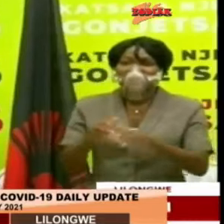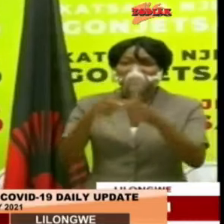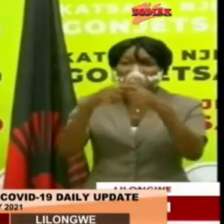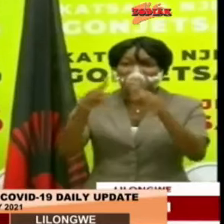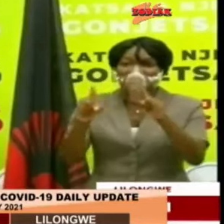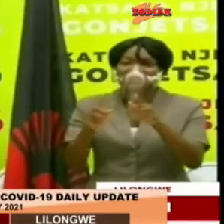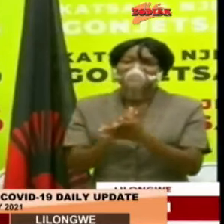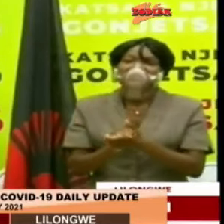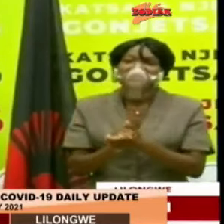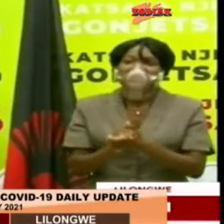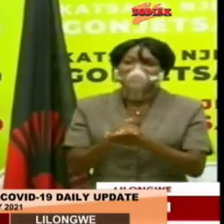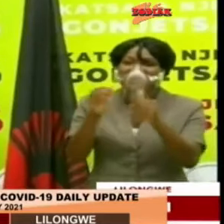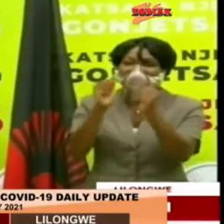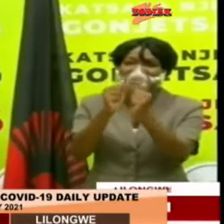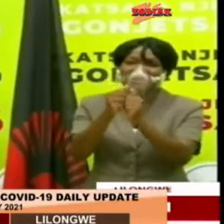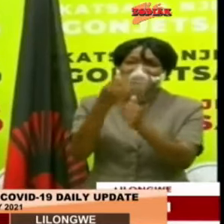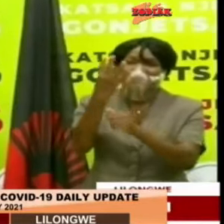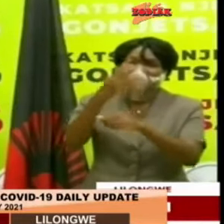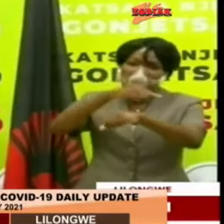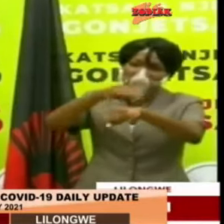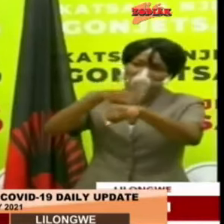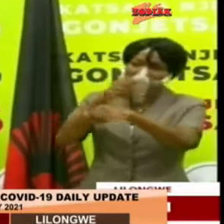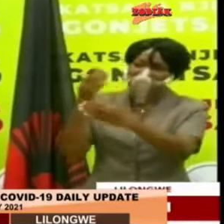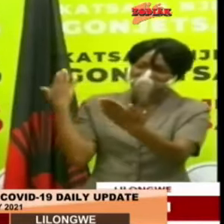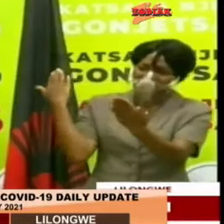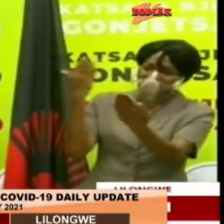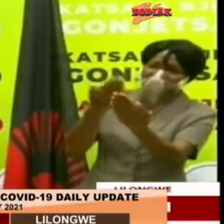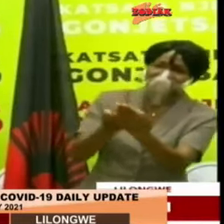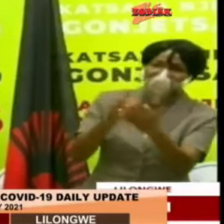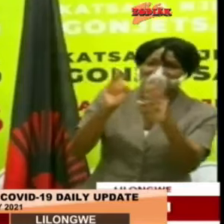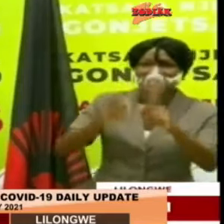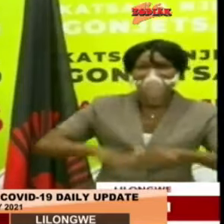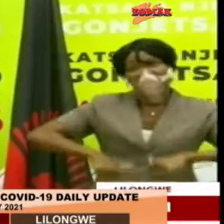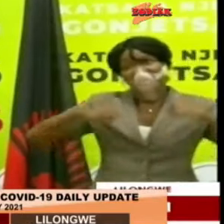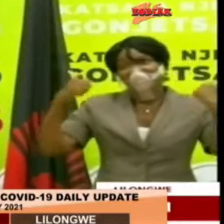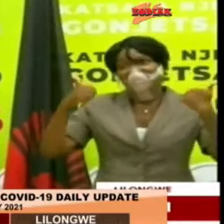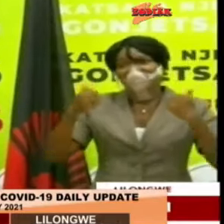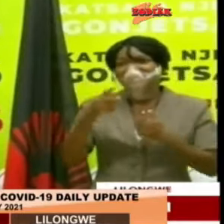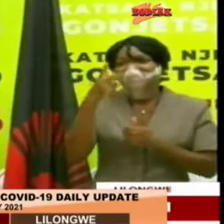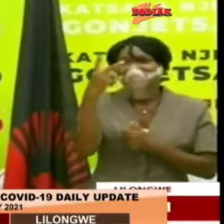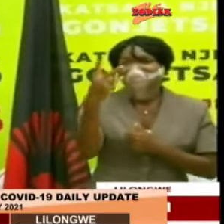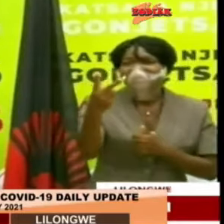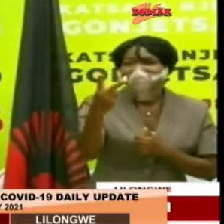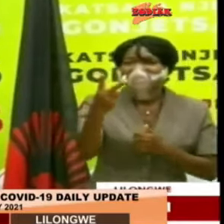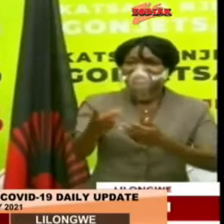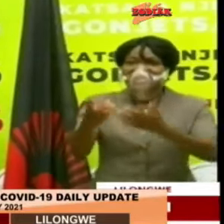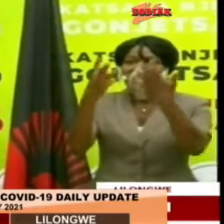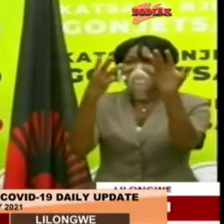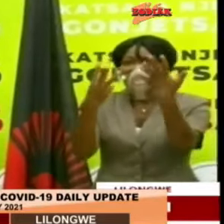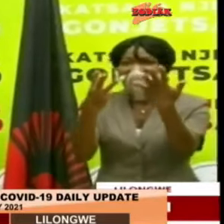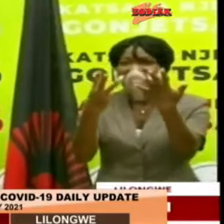komaso pa 24 hours ipa amene achira ndi 289